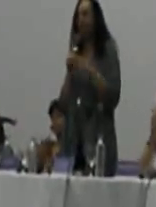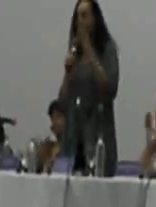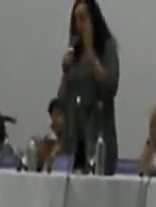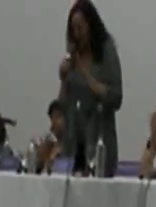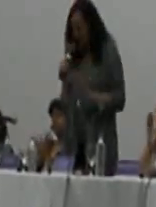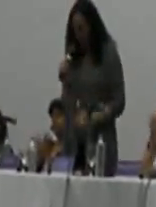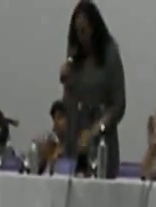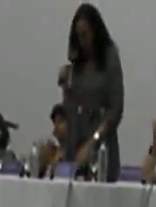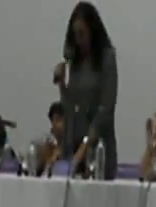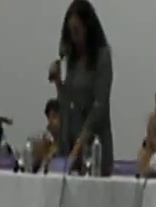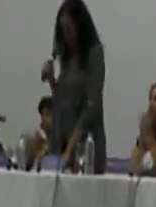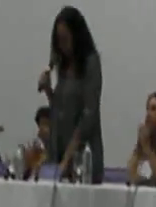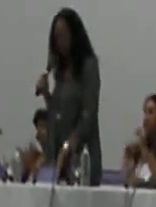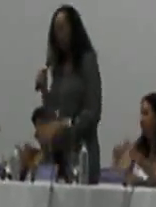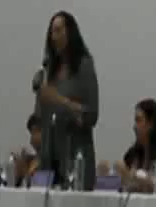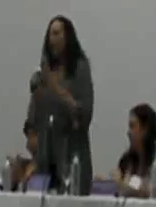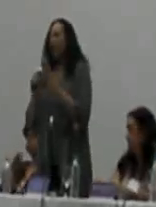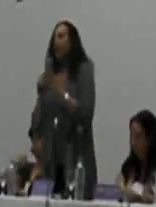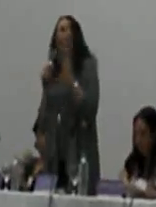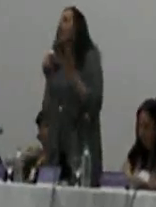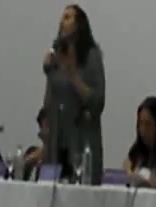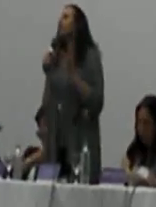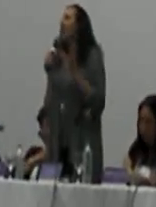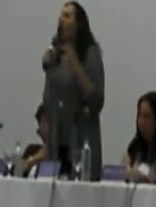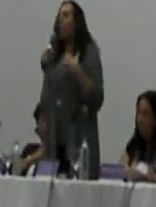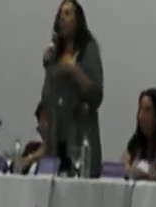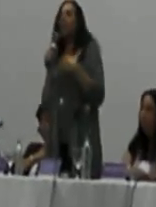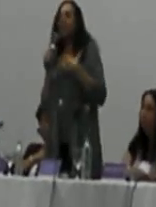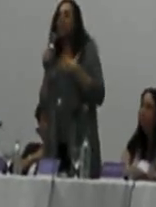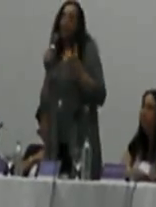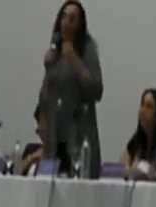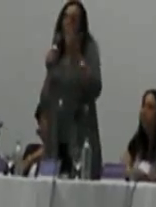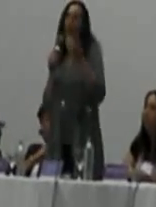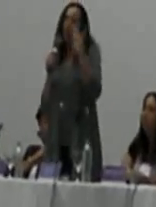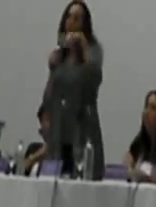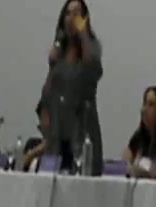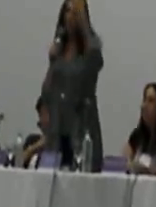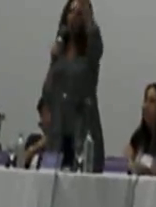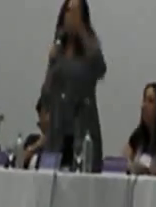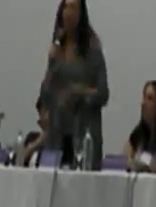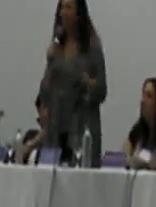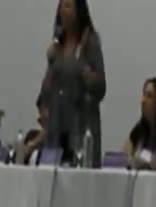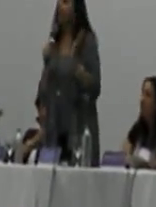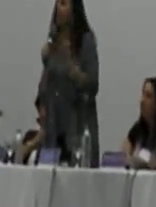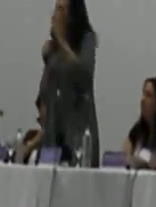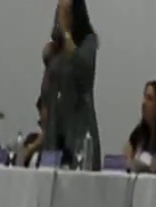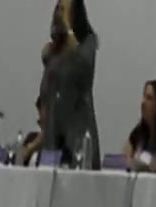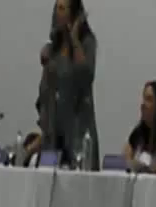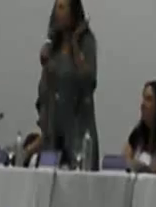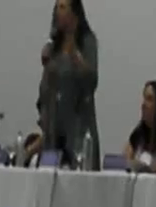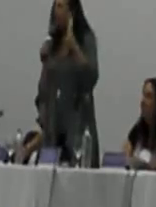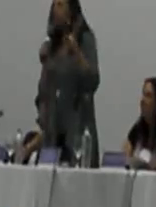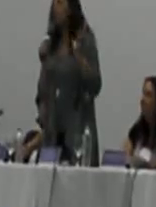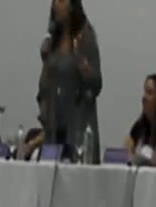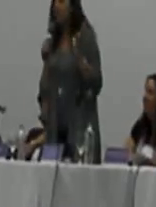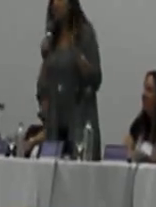possibilidades. Essa é uma questão importante. E eu queria destacar uma coisa, eu não vou falar muito, óbvio, eu não vou fazer aqui uma plataforma, estou destacando